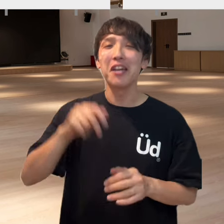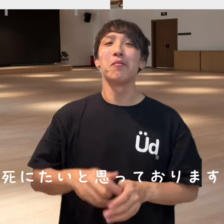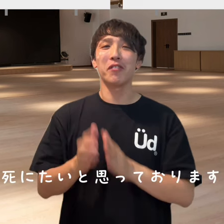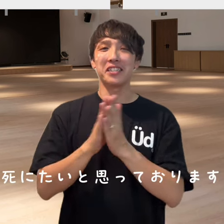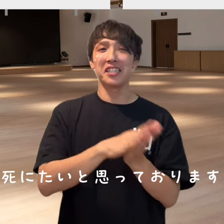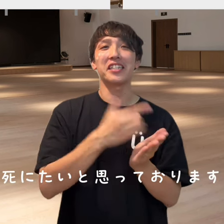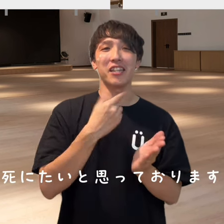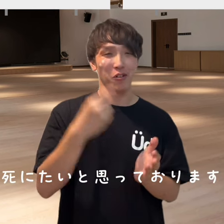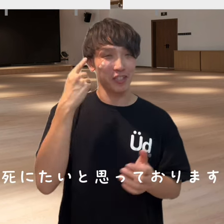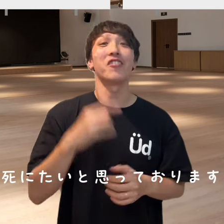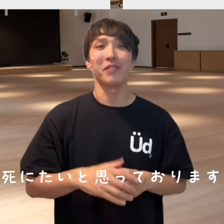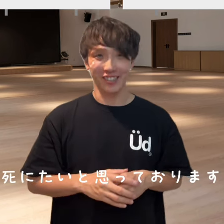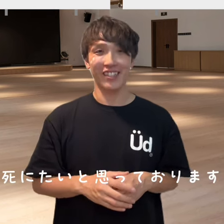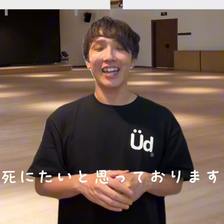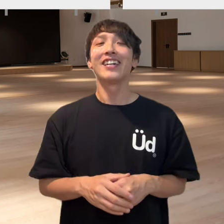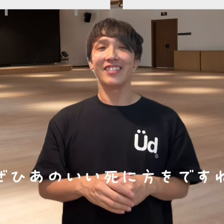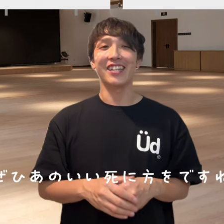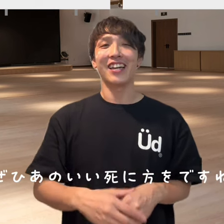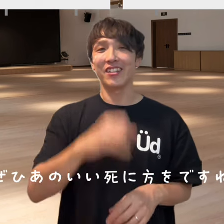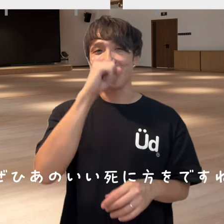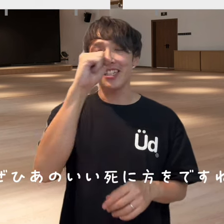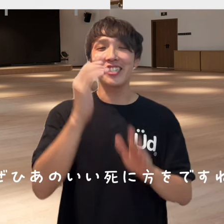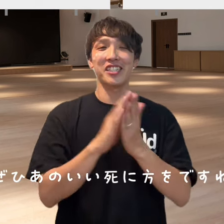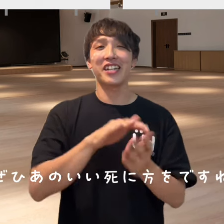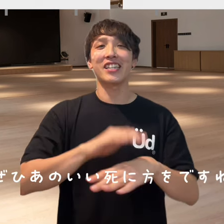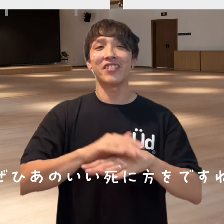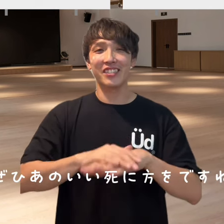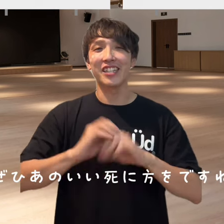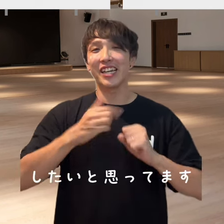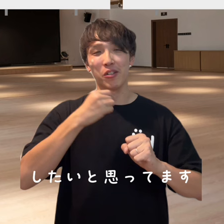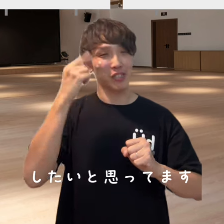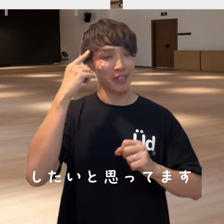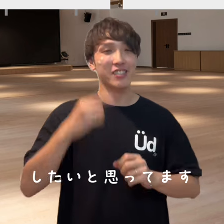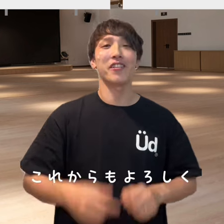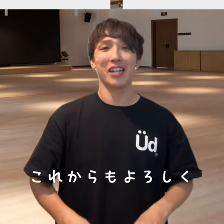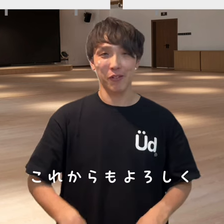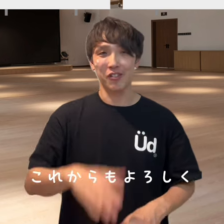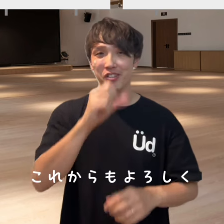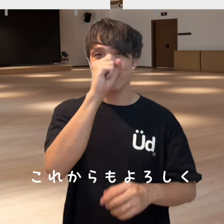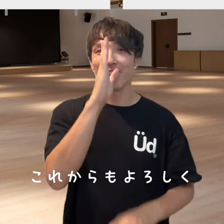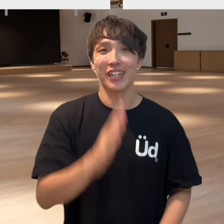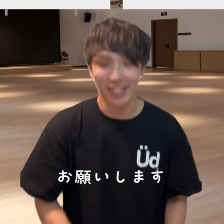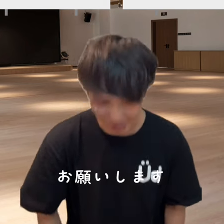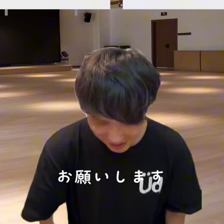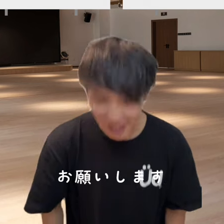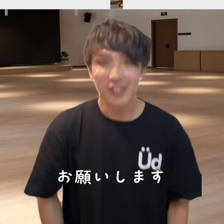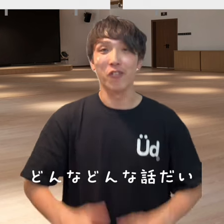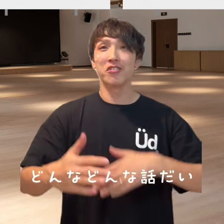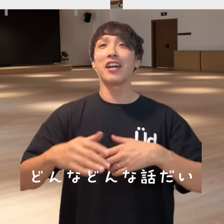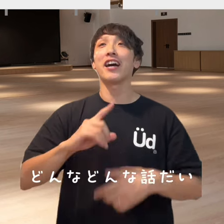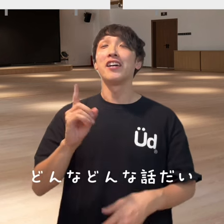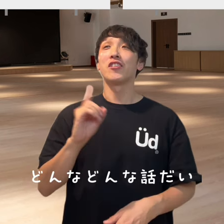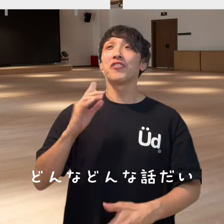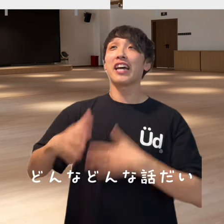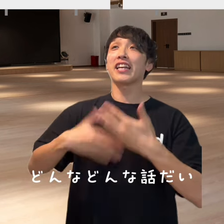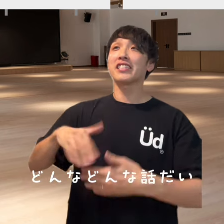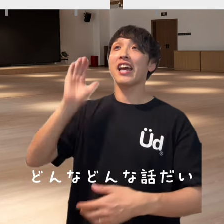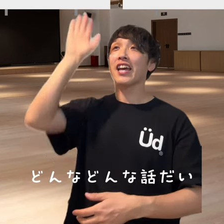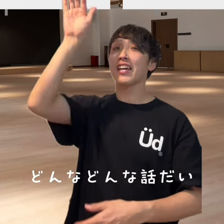僕は死にたいと思っておりますので、ぜひいい死に方をですねしたいと思ってます。これからもよろしくお願いします。どんな話だい